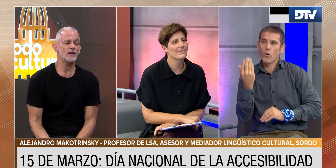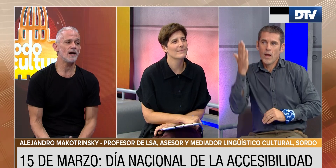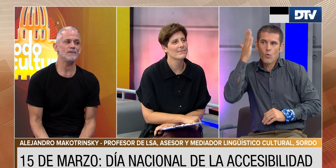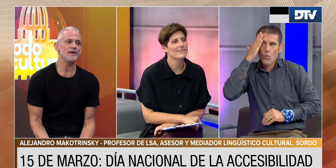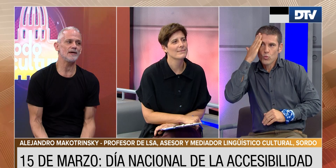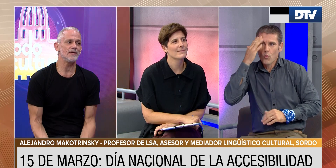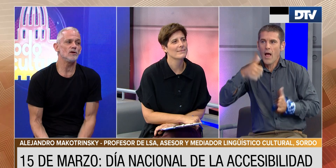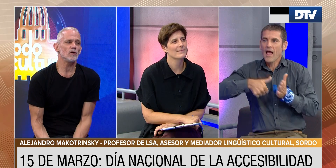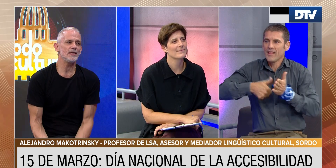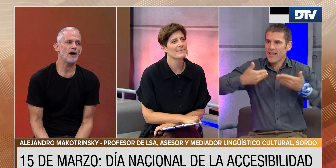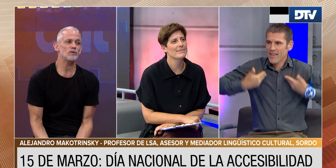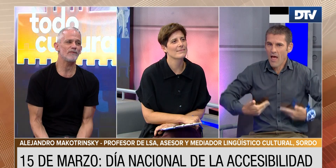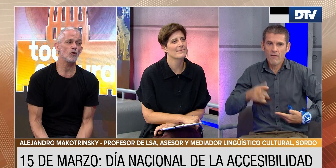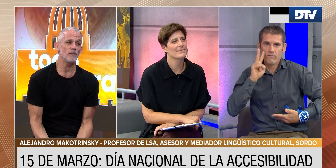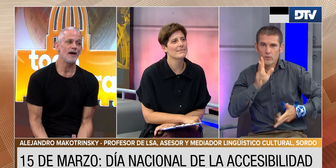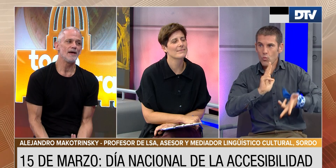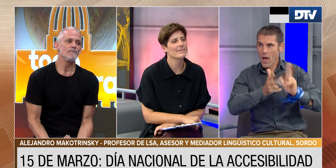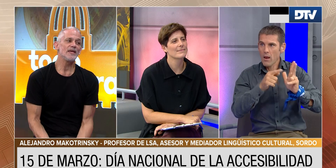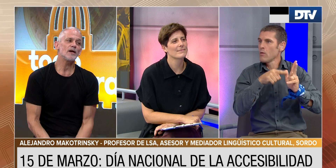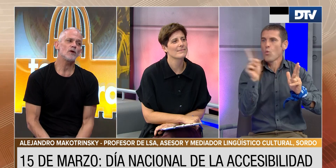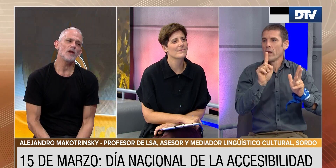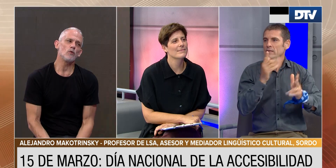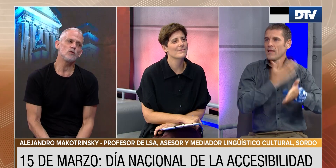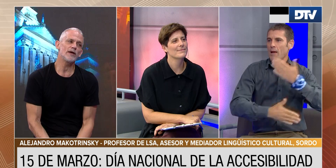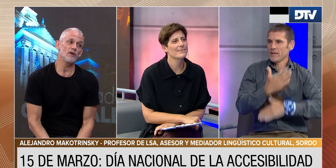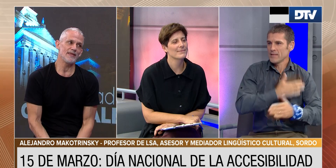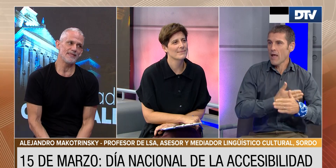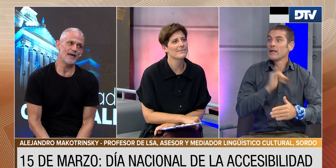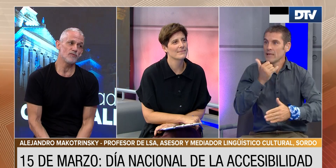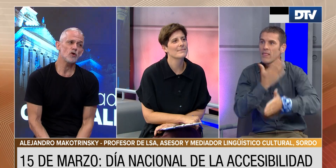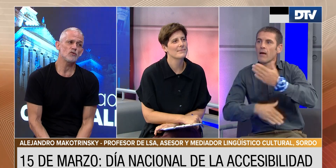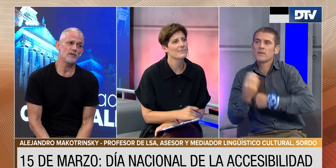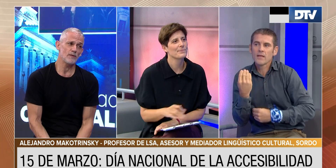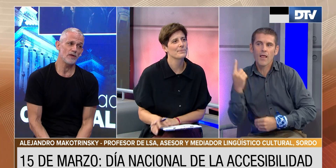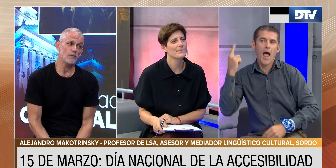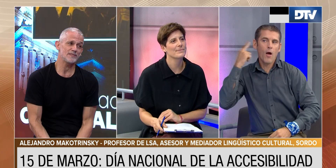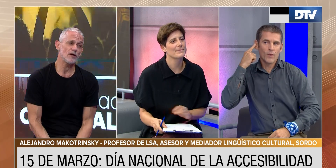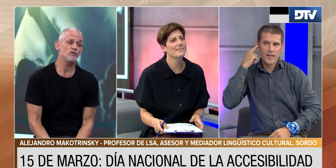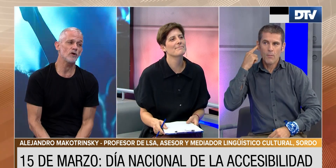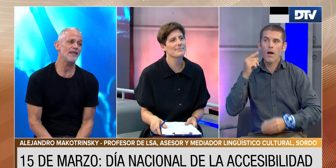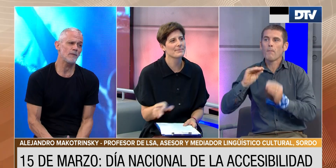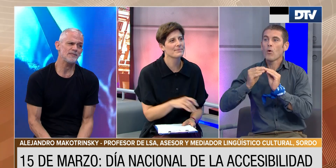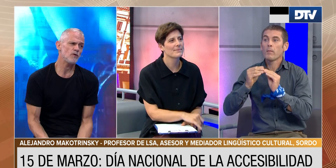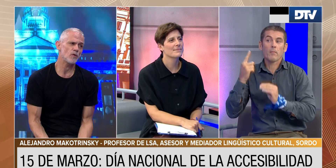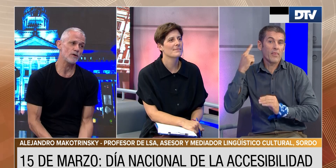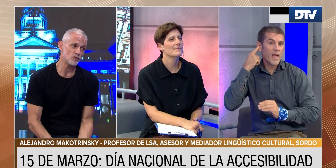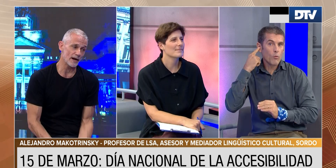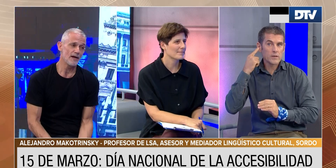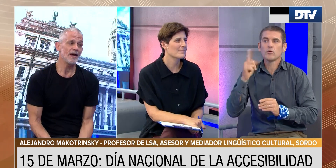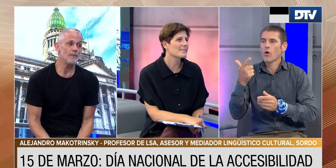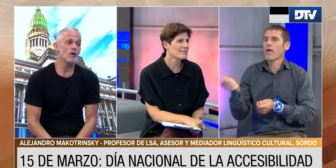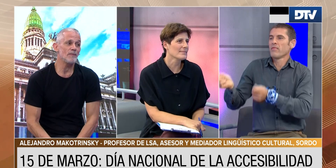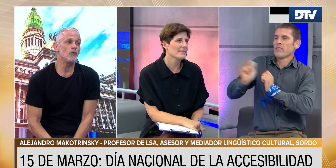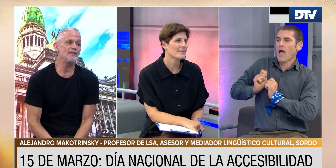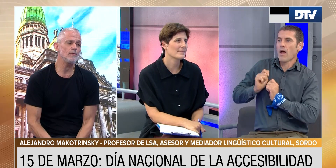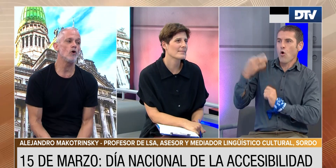otra ideología, otra forma. Tiene que ver con la cultura y con la identidad. No nos consideramos discapacitados, sino que la discapacidad es no poder escuchar.